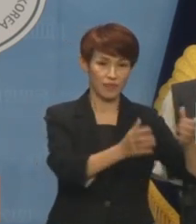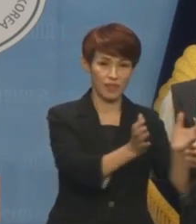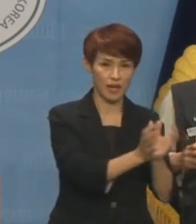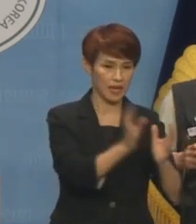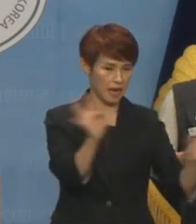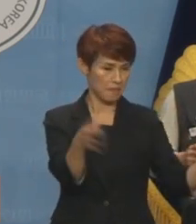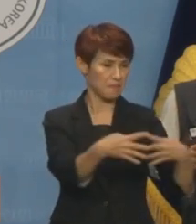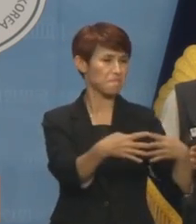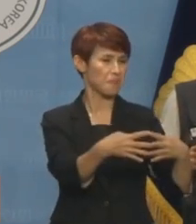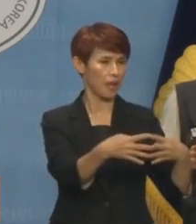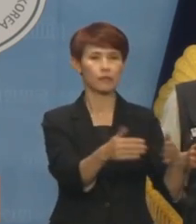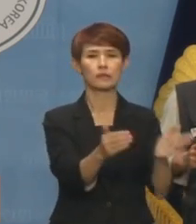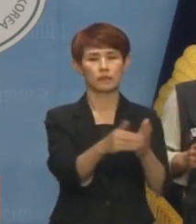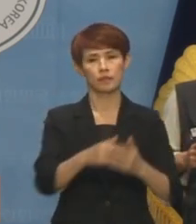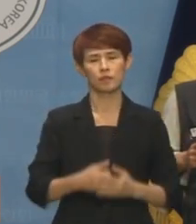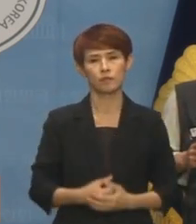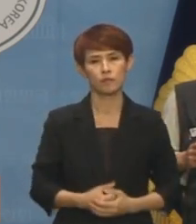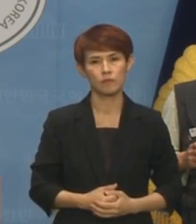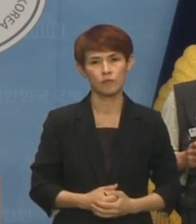합의만 있었을 뿐이다.